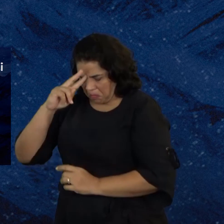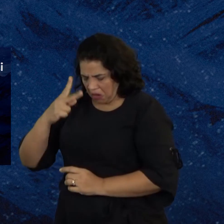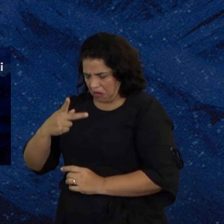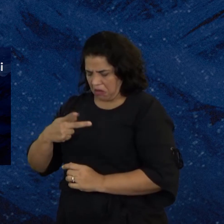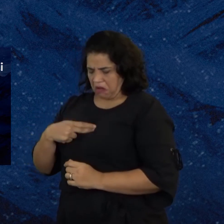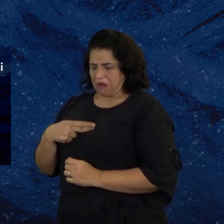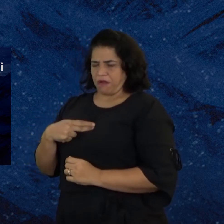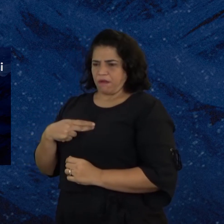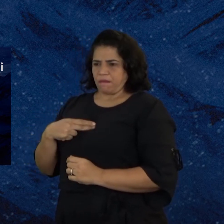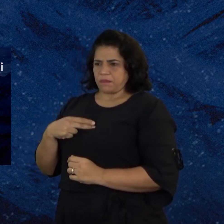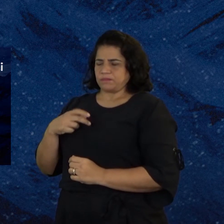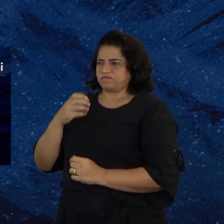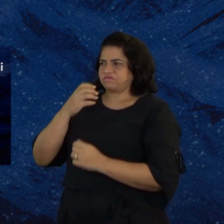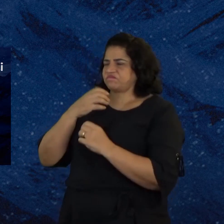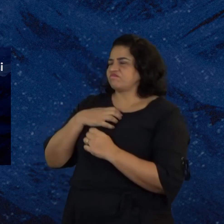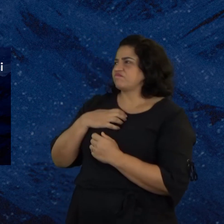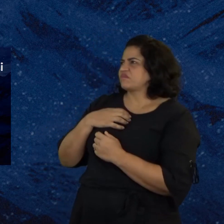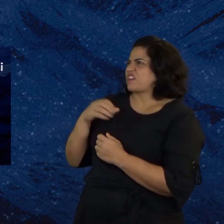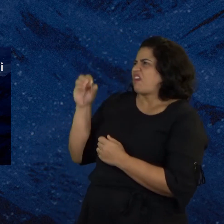ó Deus,